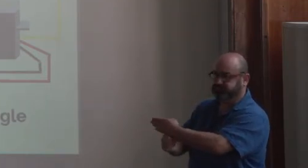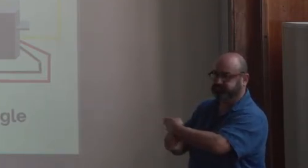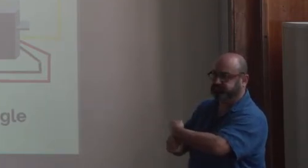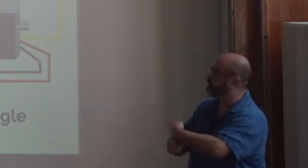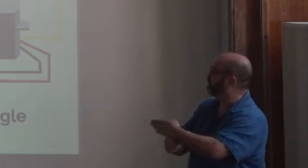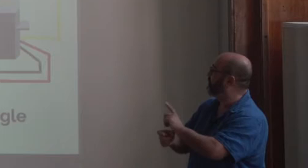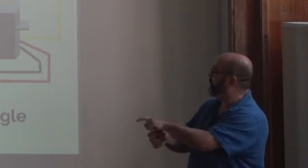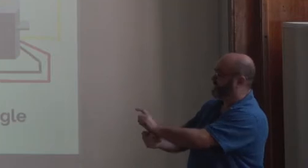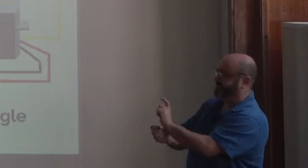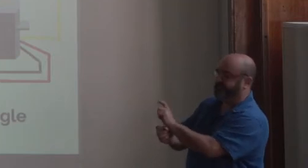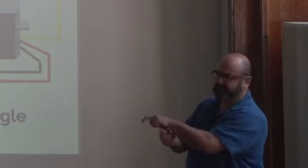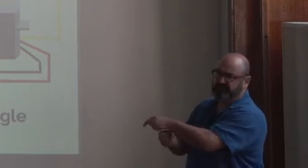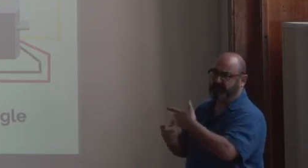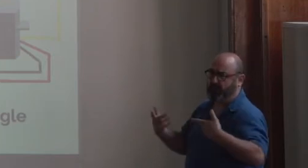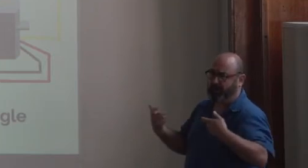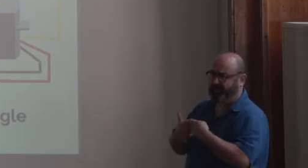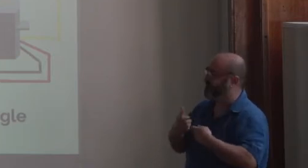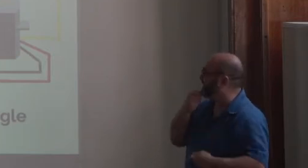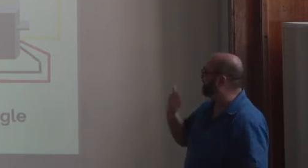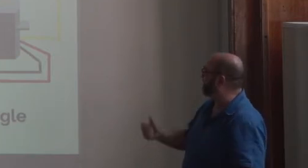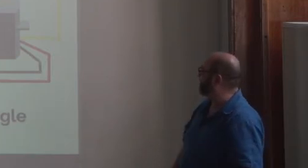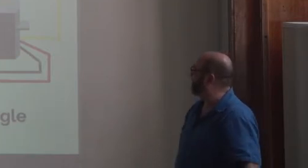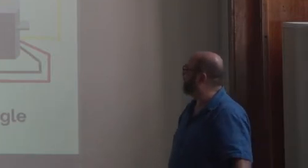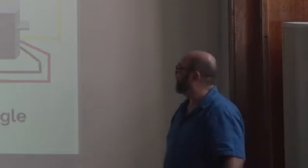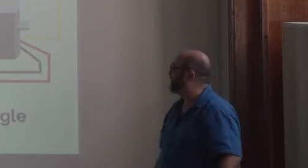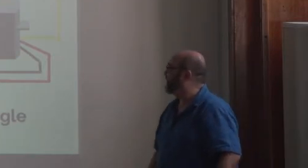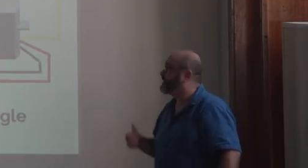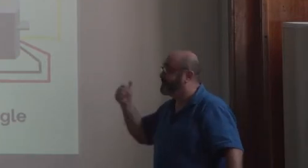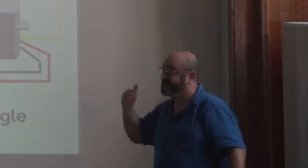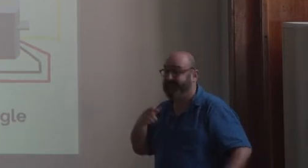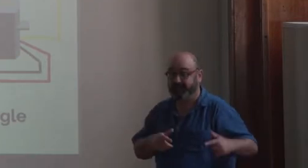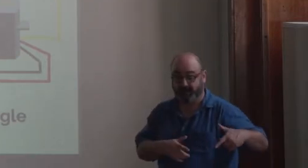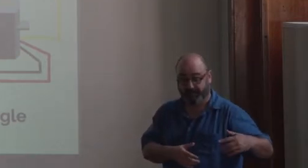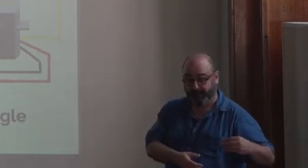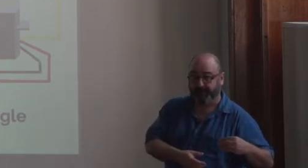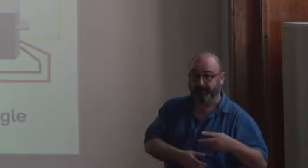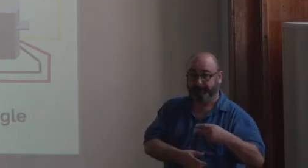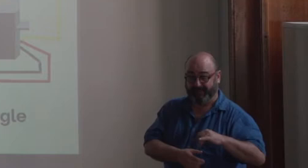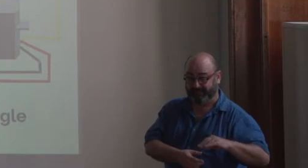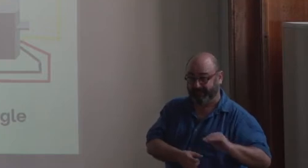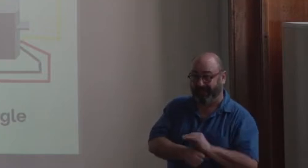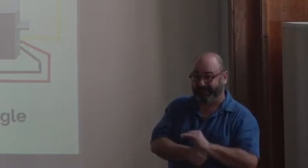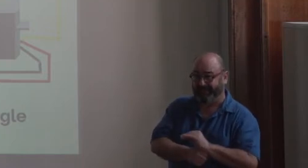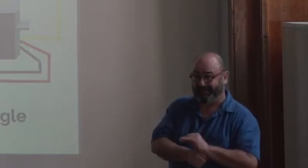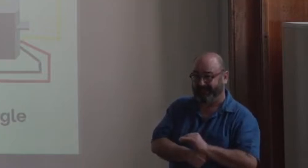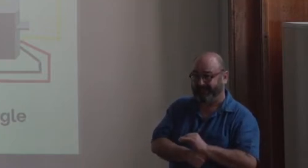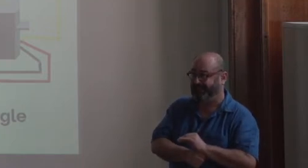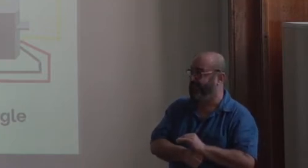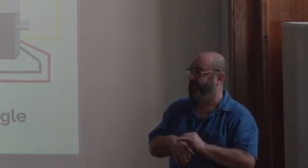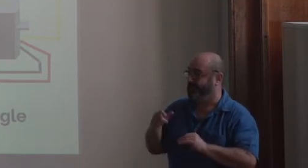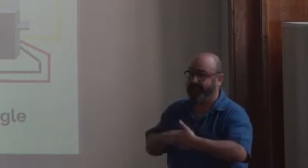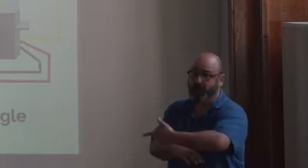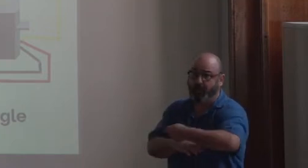qui sont très faciles à connecter. Alors la seule chose à retenir, c'est que si vous pouvez mettre de l'électricité sur un pin, c'est pas de là que vous devez récupérer beaucoup